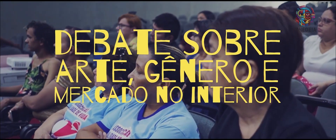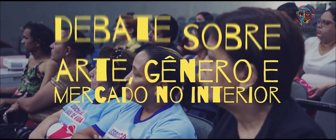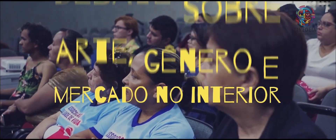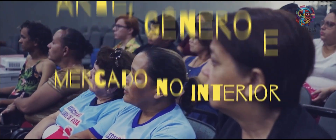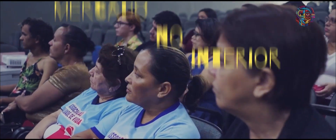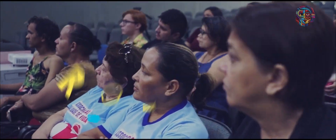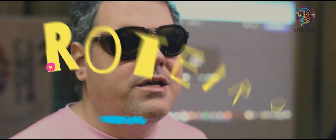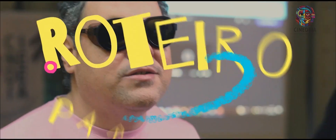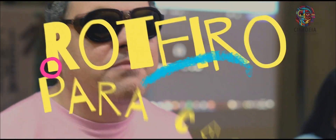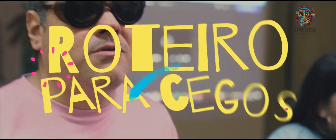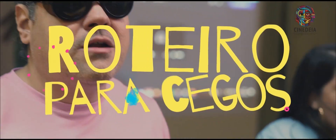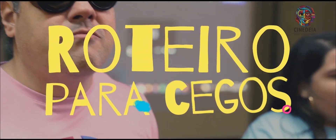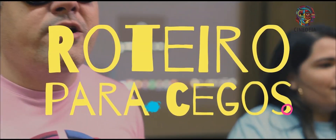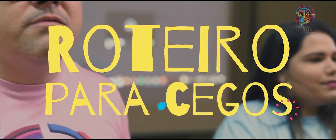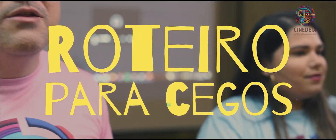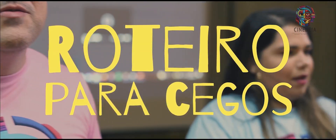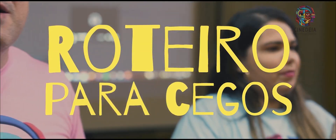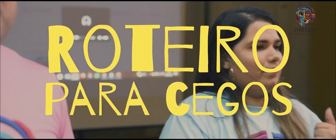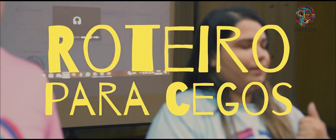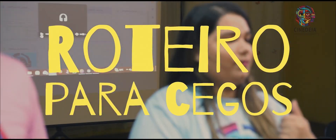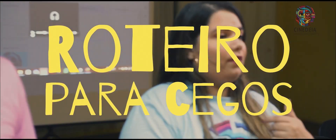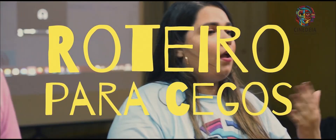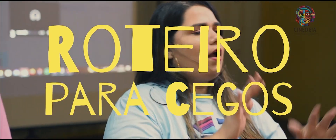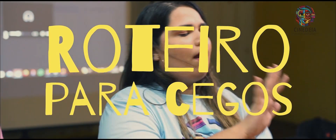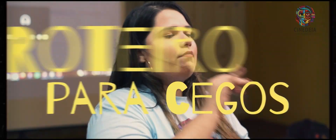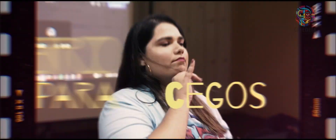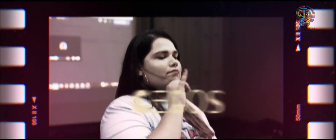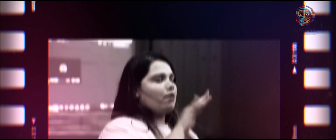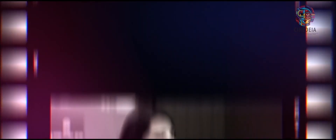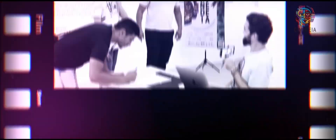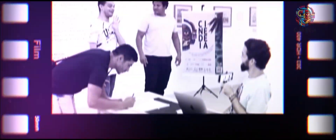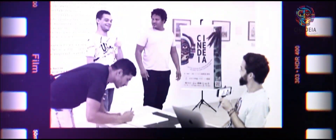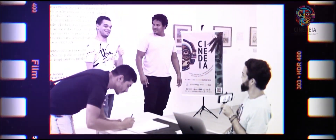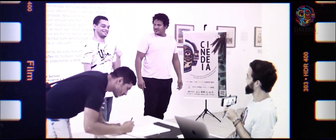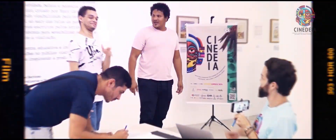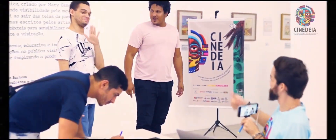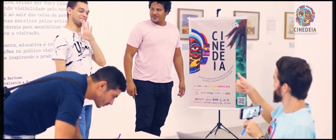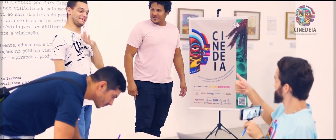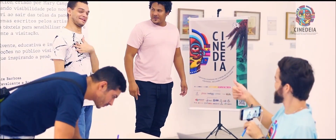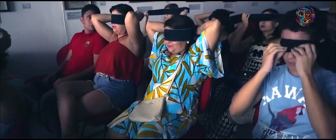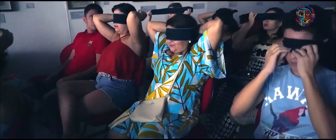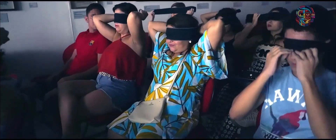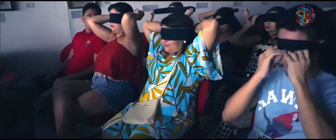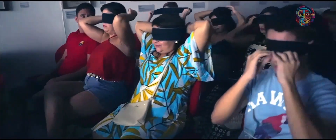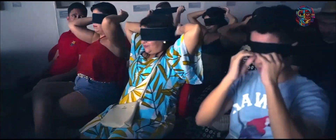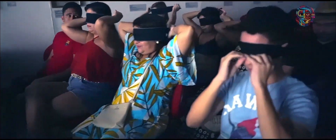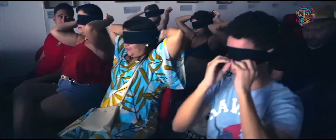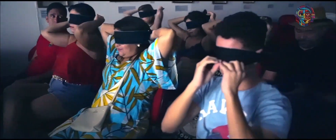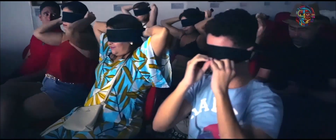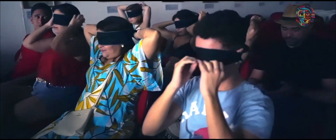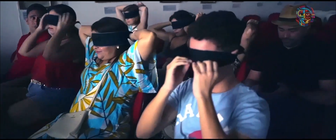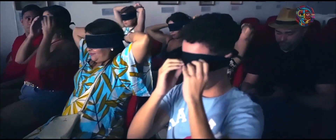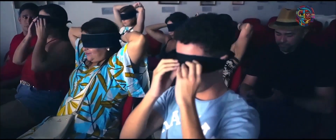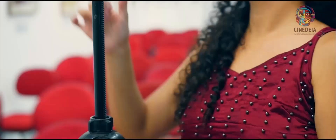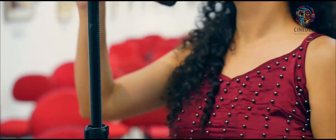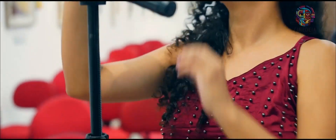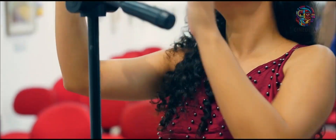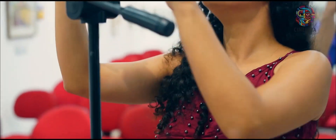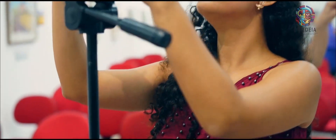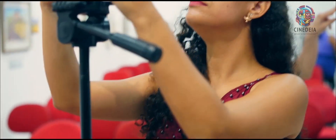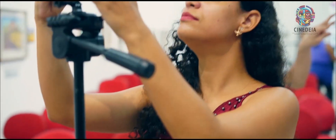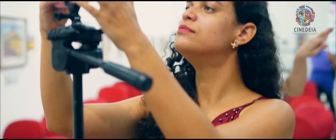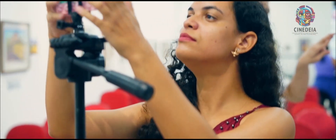alguém. Você é um artista premiado. Foi que você já ganhou, inclusive, internacionalmente, meu querido Lucas? Olha,